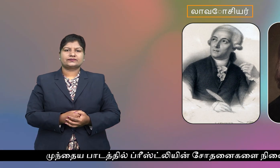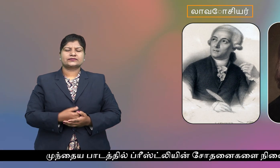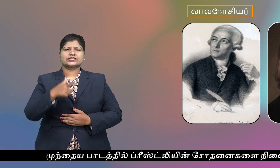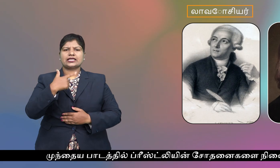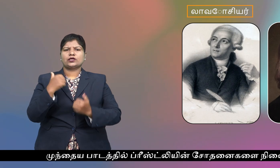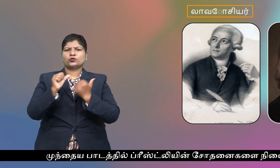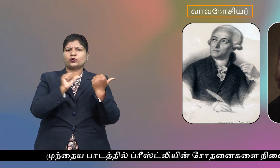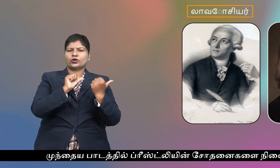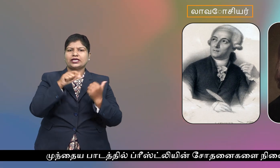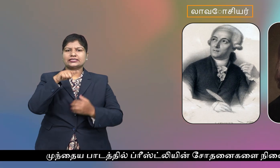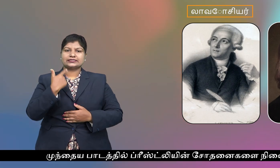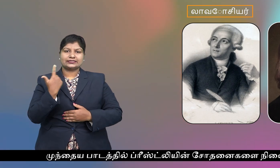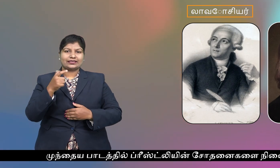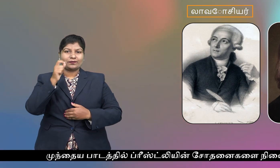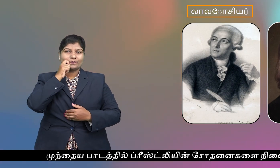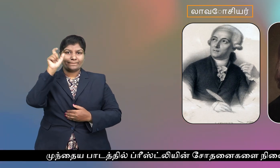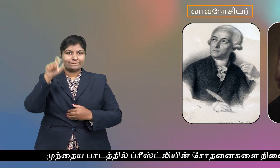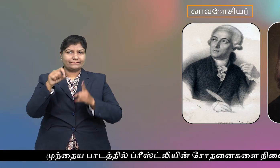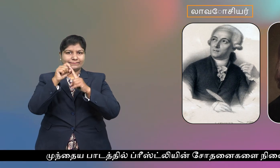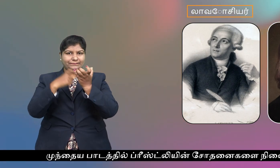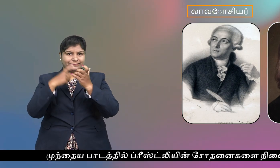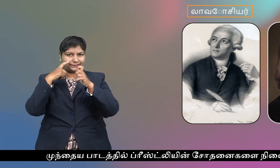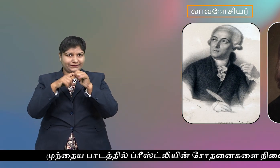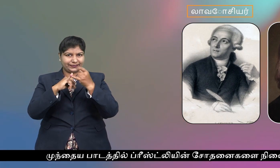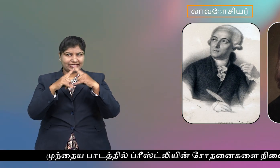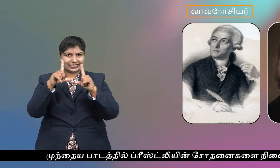முந்தைய பாடத்தில் பிரஸ்லியின் சோதனைகளை நினைவு கூறுங்கள்.